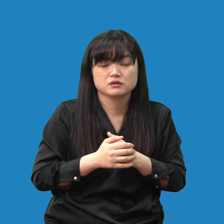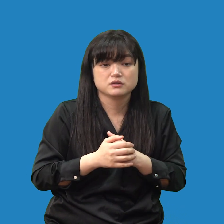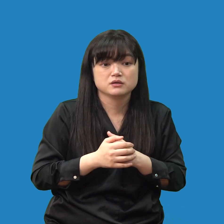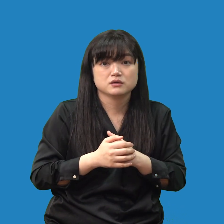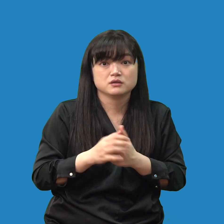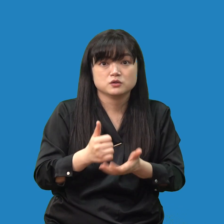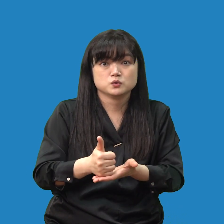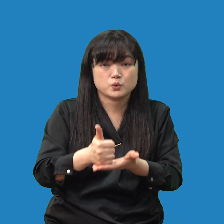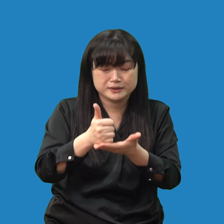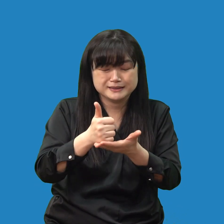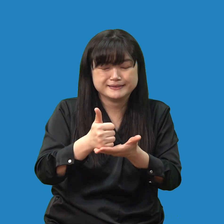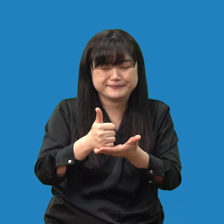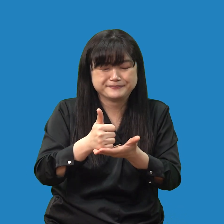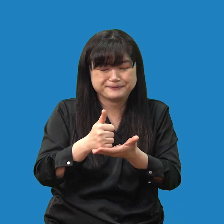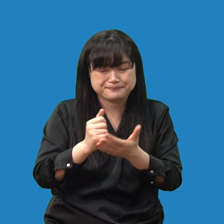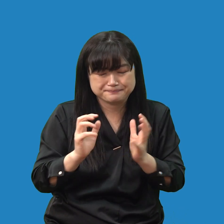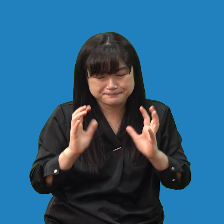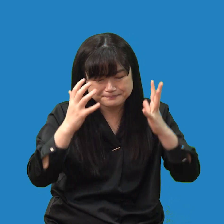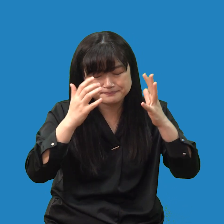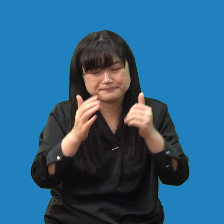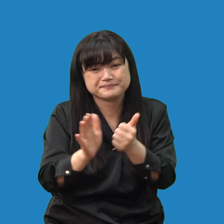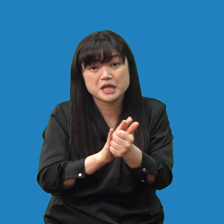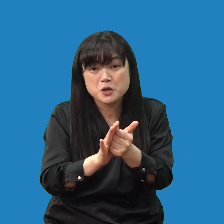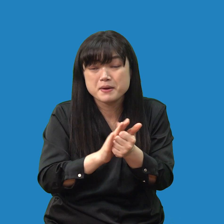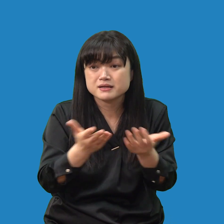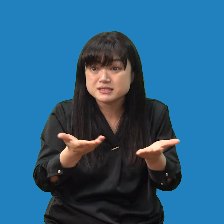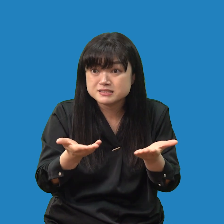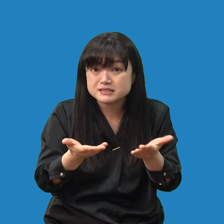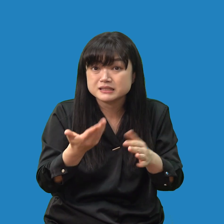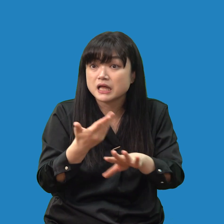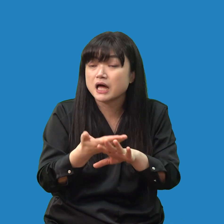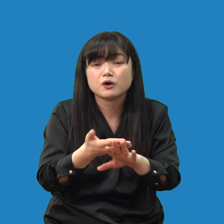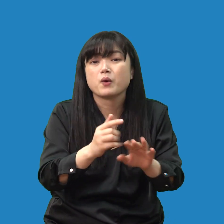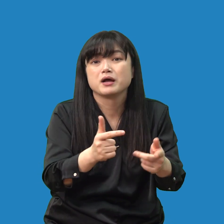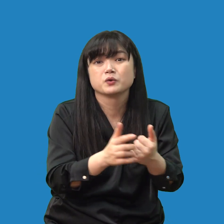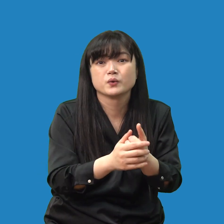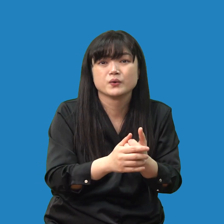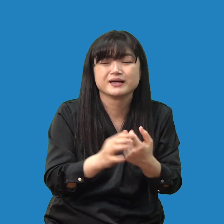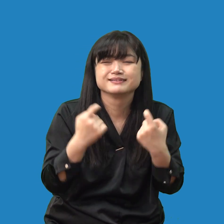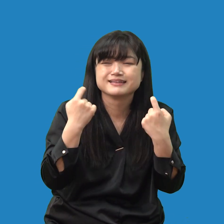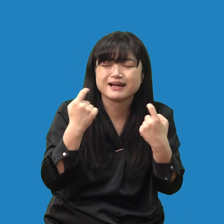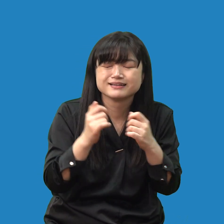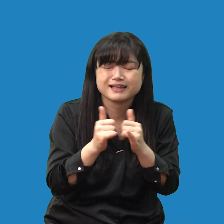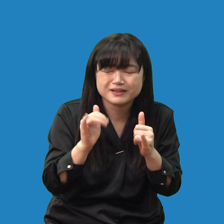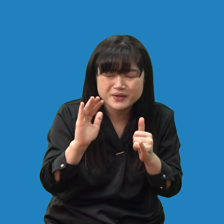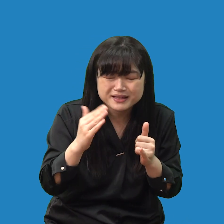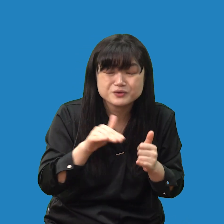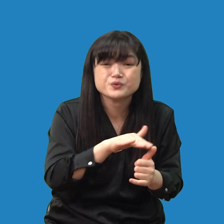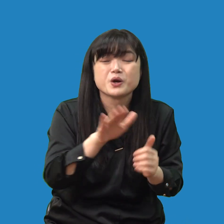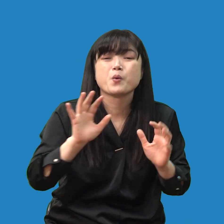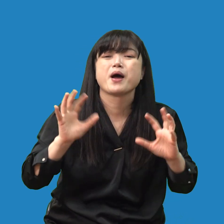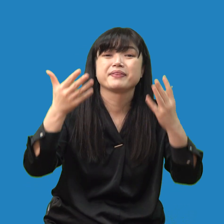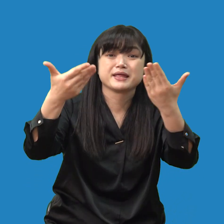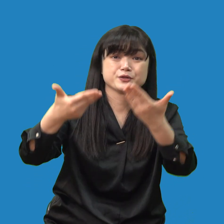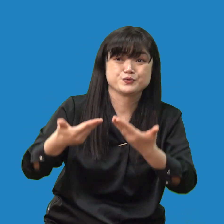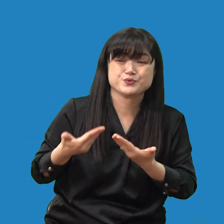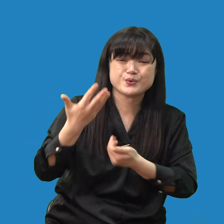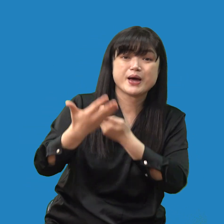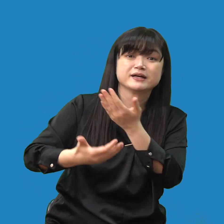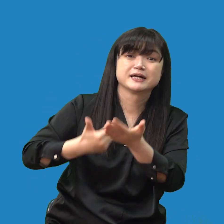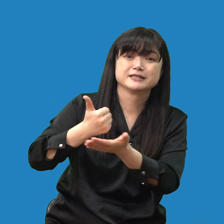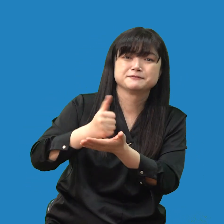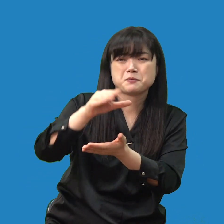손님을 적극적으로 환영하고 대접하는 일, 이것은 다른 게 아니라 나그네된 우리를 환대해 주신